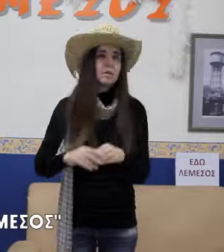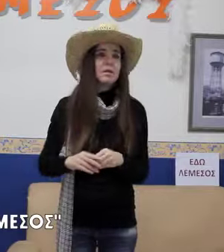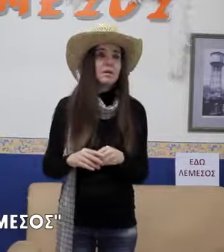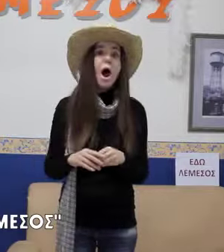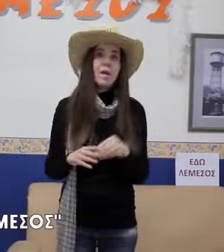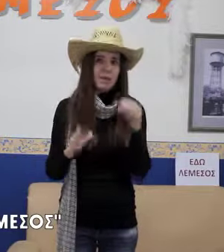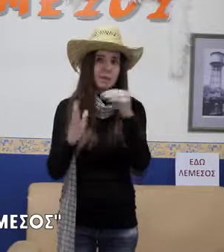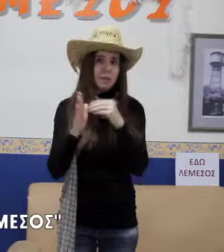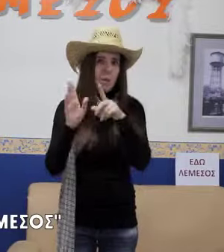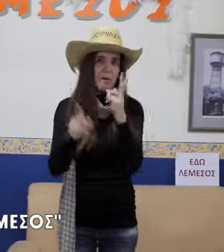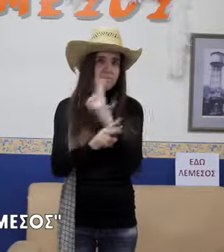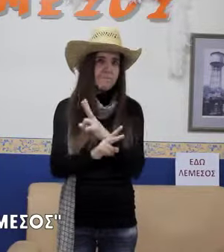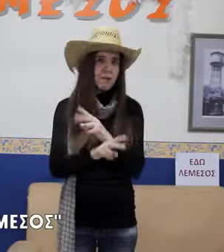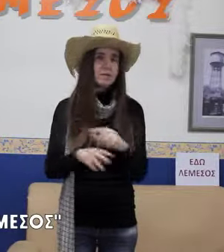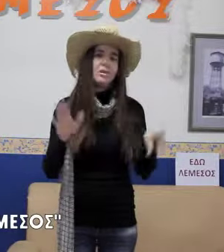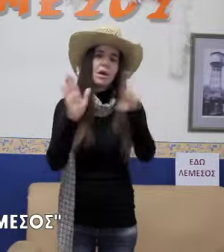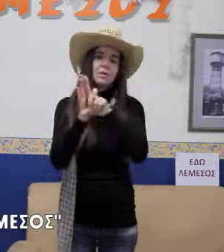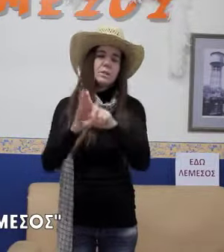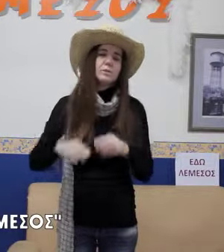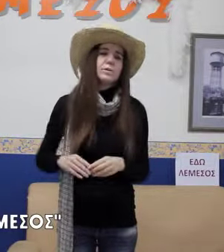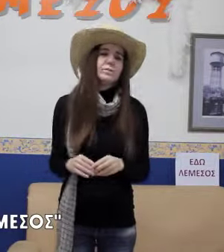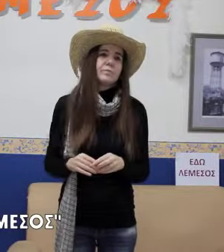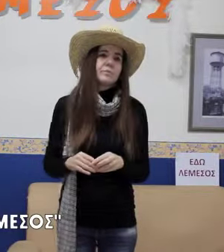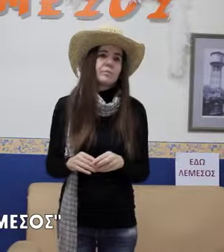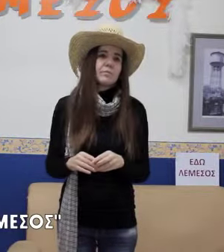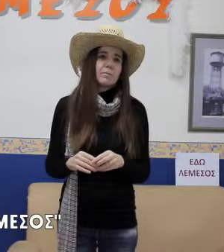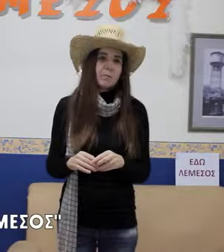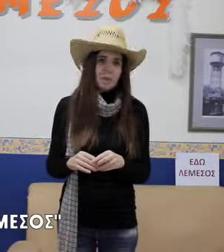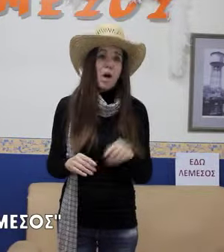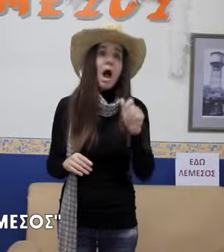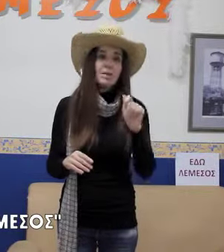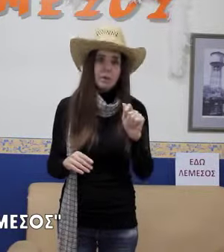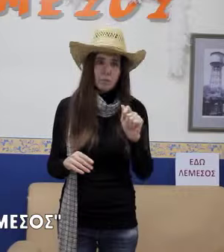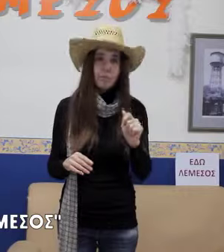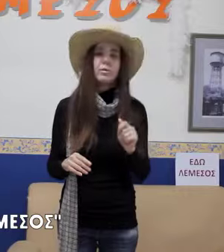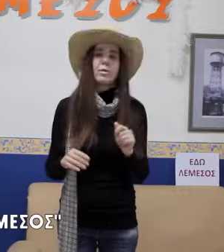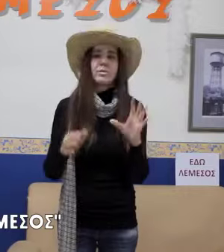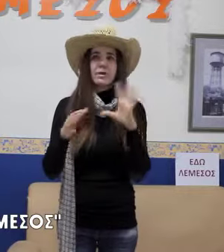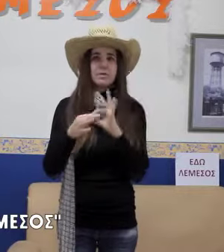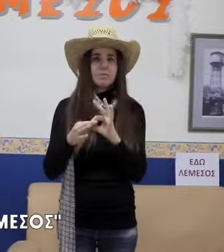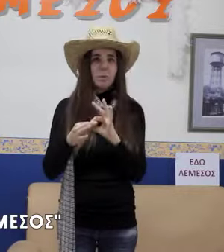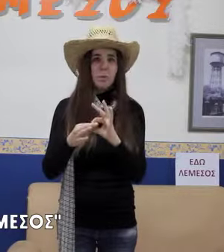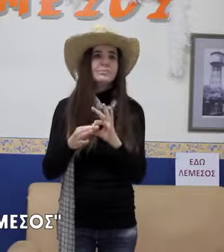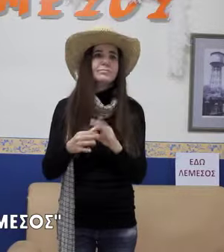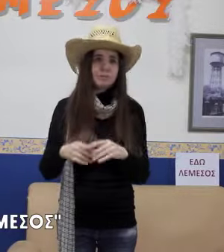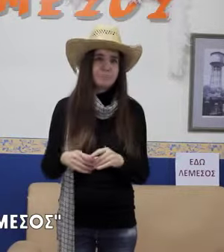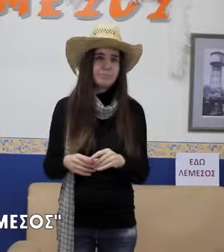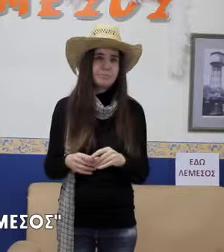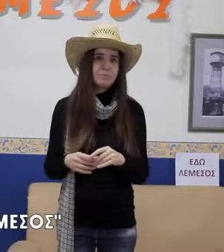Αναπήρων Λεμεσού και του Αντικαρκυνικού Συνδέσμου Λεμεσού και η